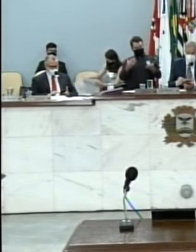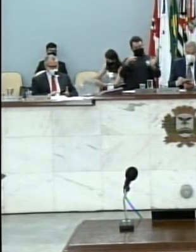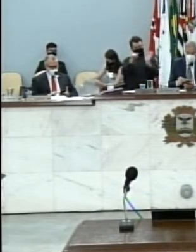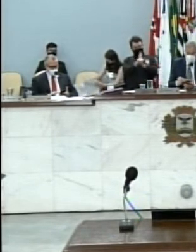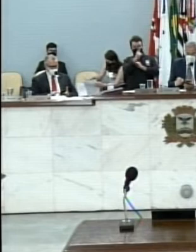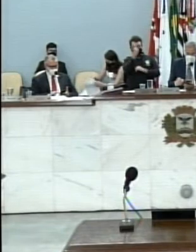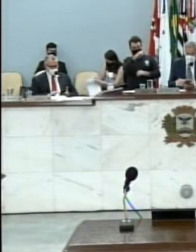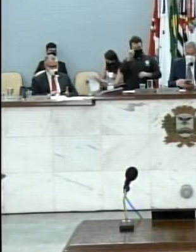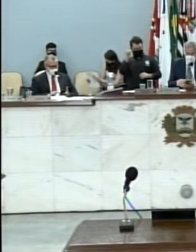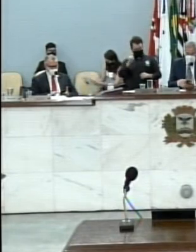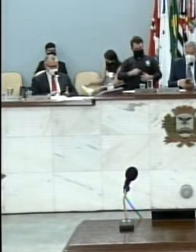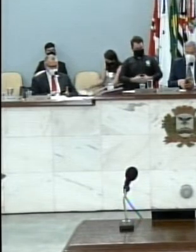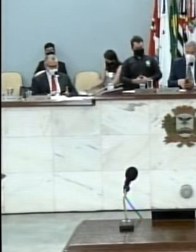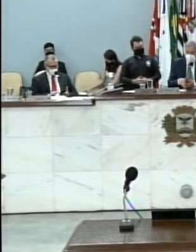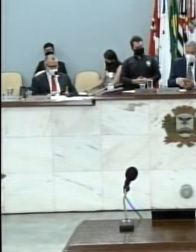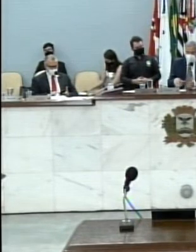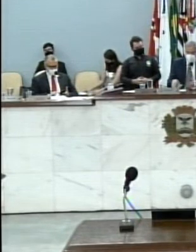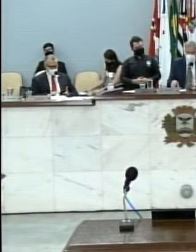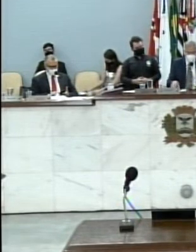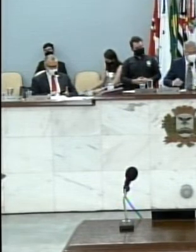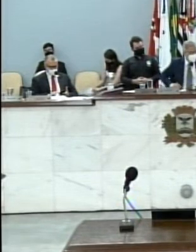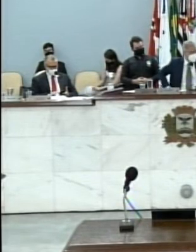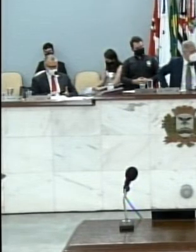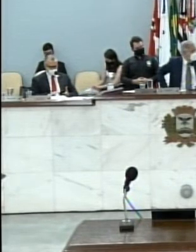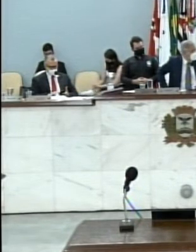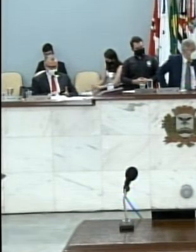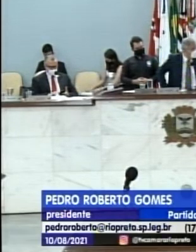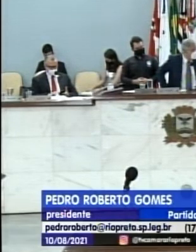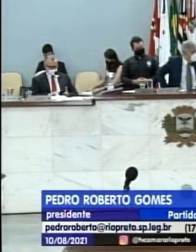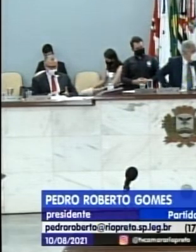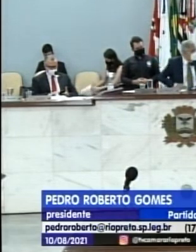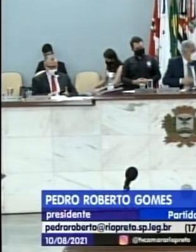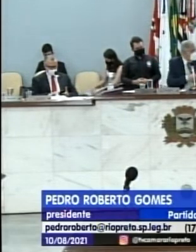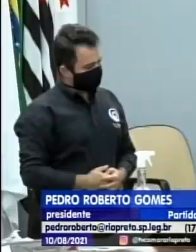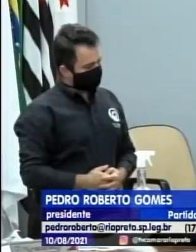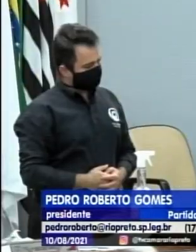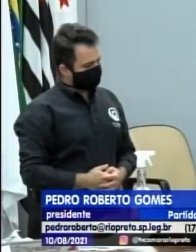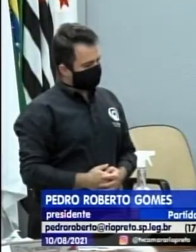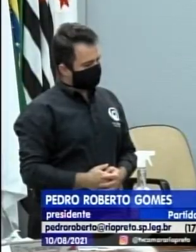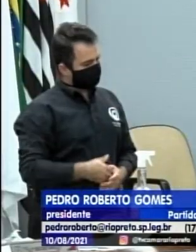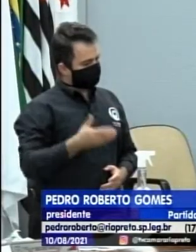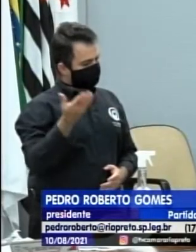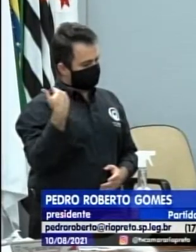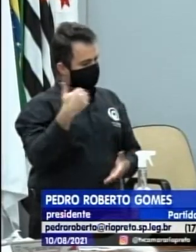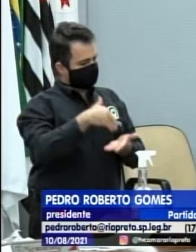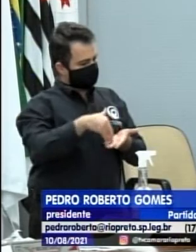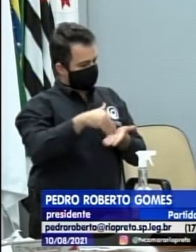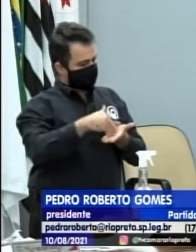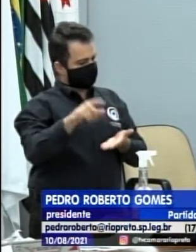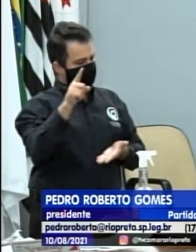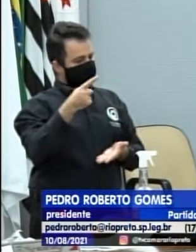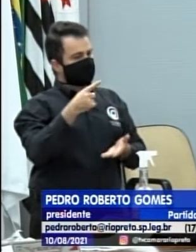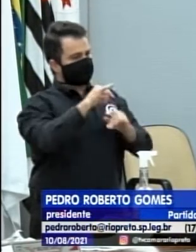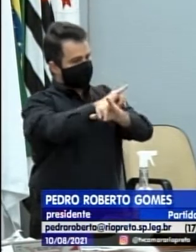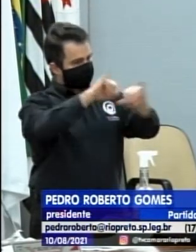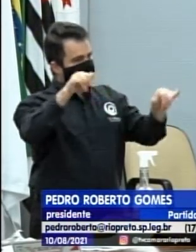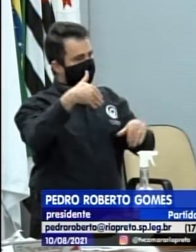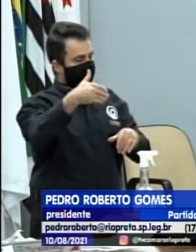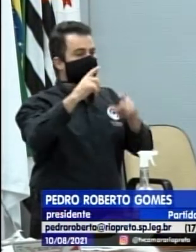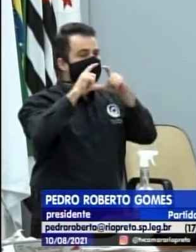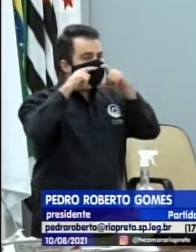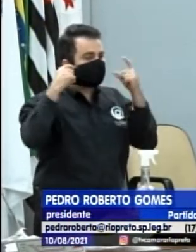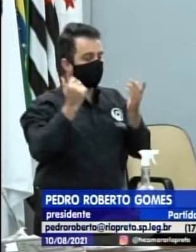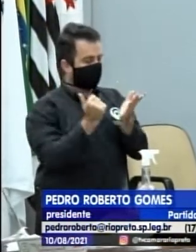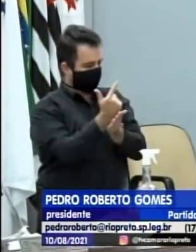perguntas, havia anunciado pela Secretaria a compra de máscaras no passado. Eu defendi,